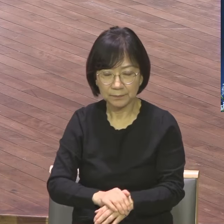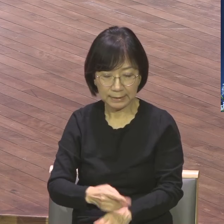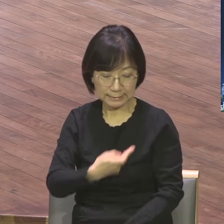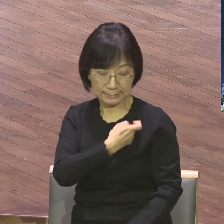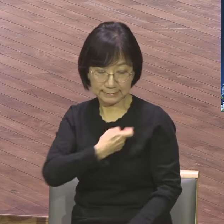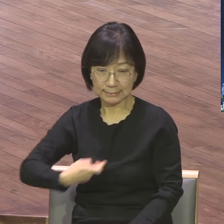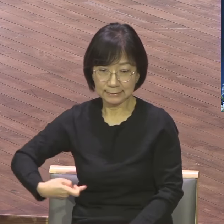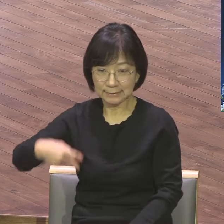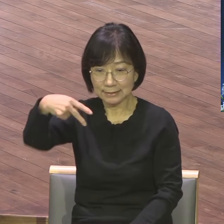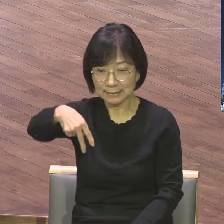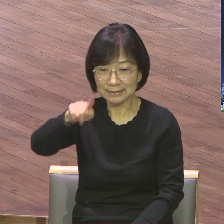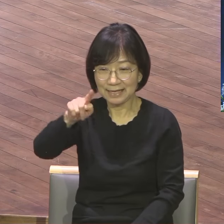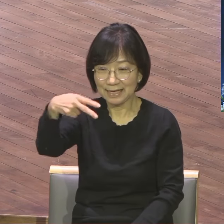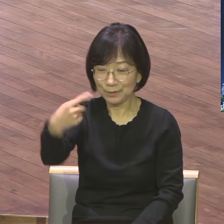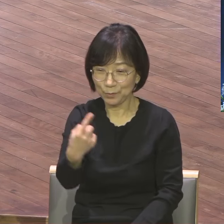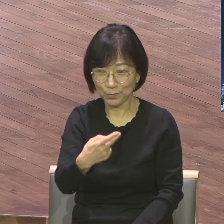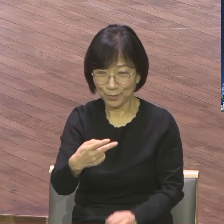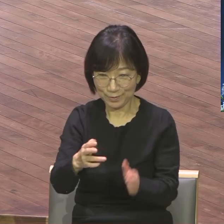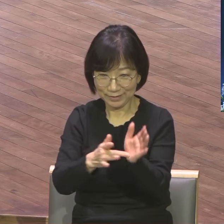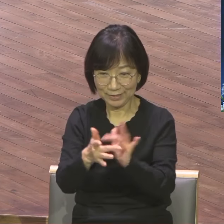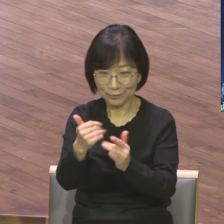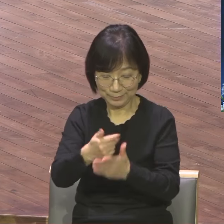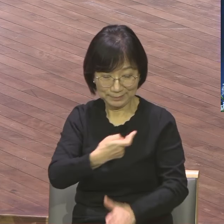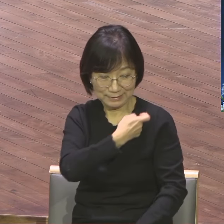사도입니다. 예수님이 부활하신 후